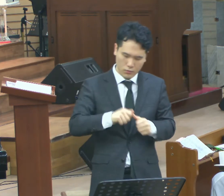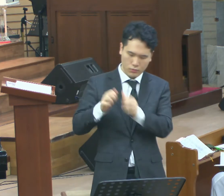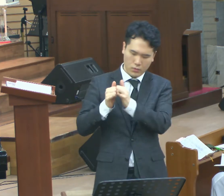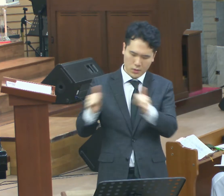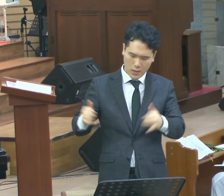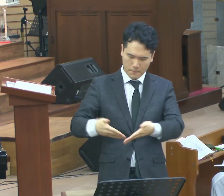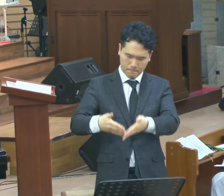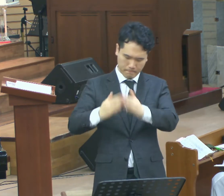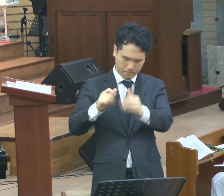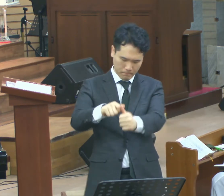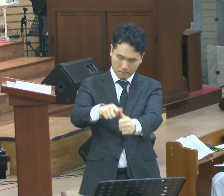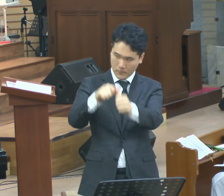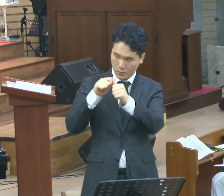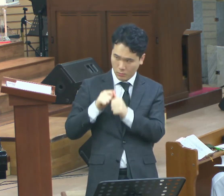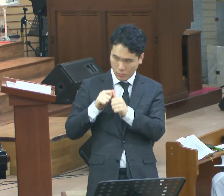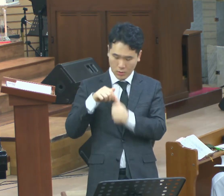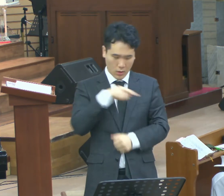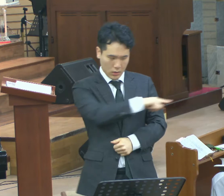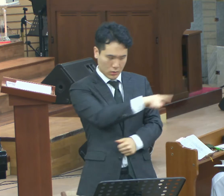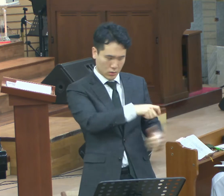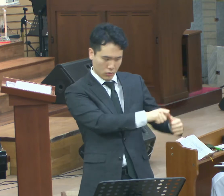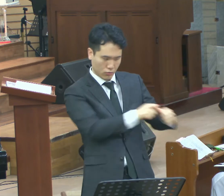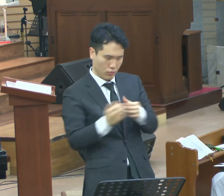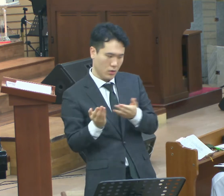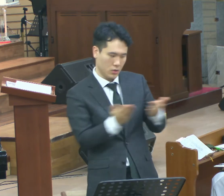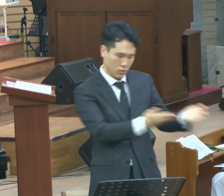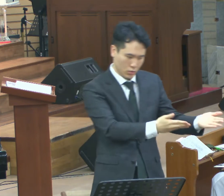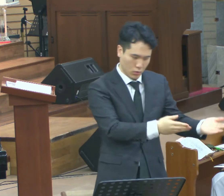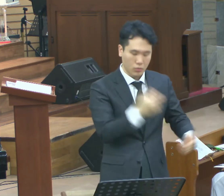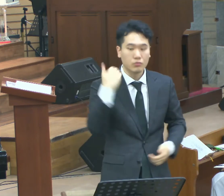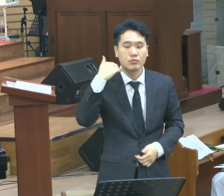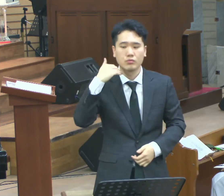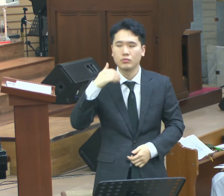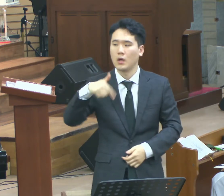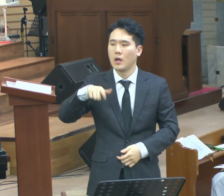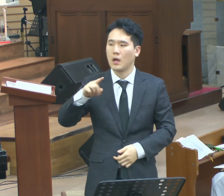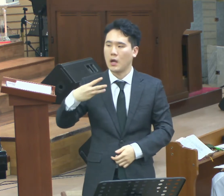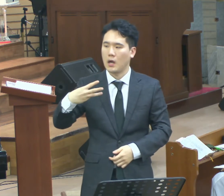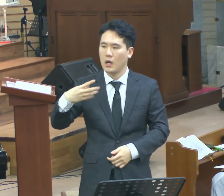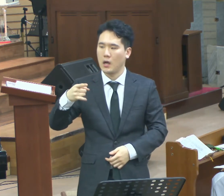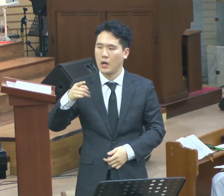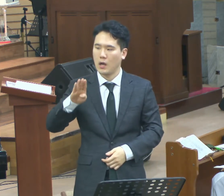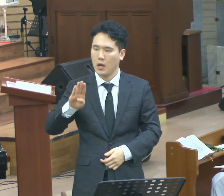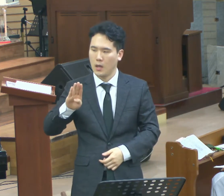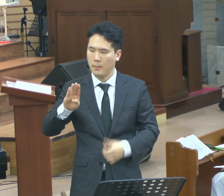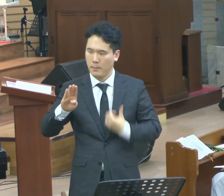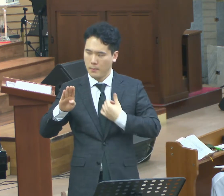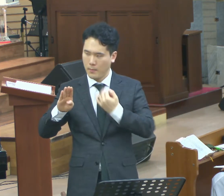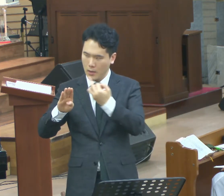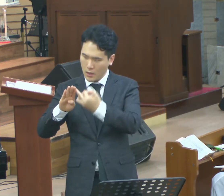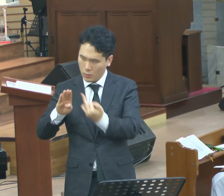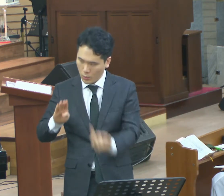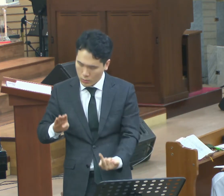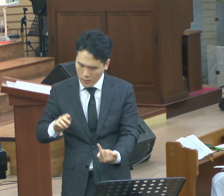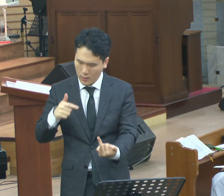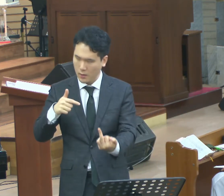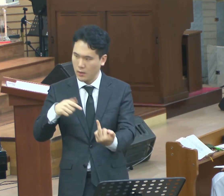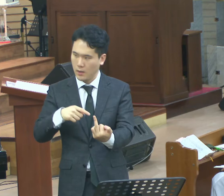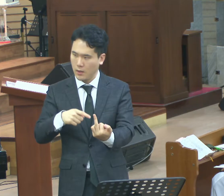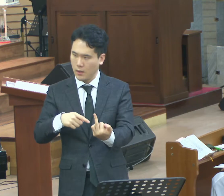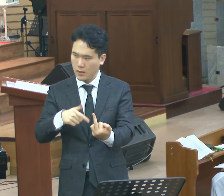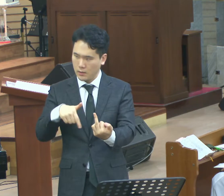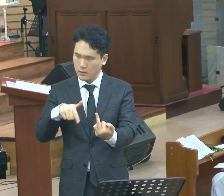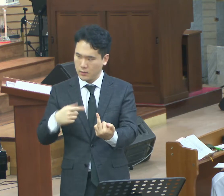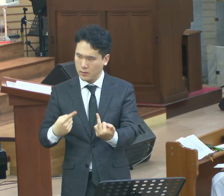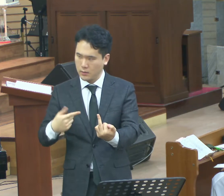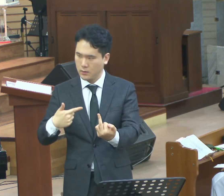세워 그들을 구원하게 하시니 그는 곧 갈렙의 아우 그나스의 아들 온니엘이라. 여러분,